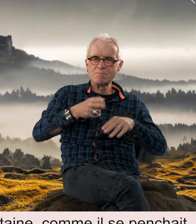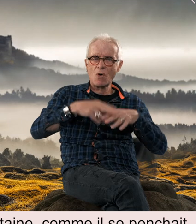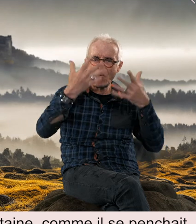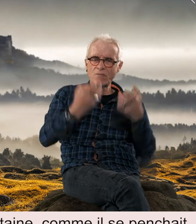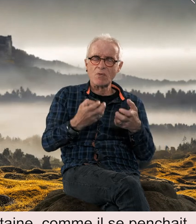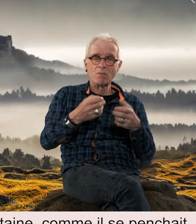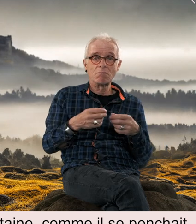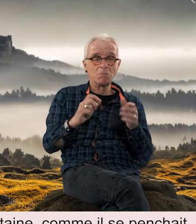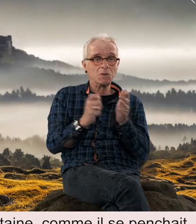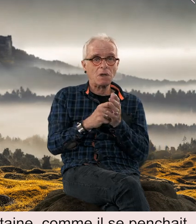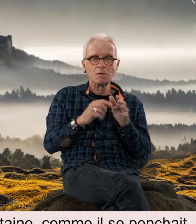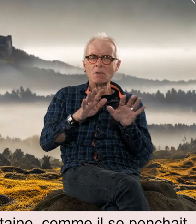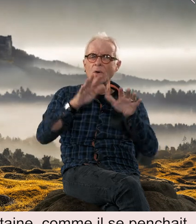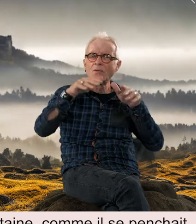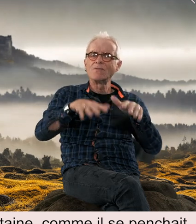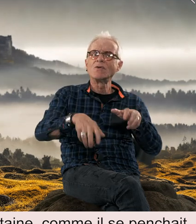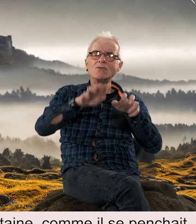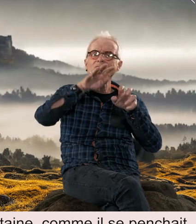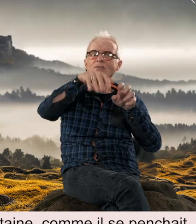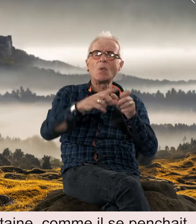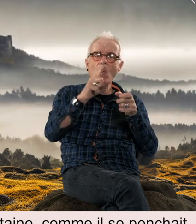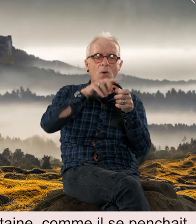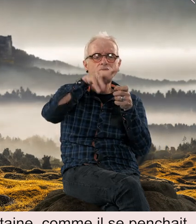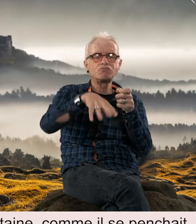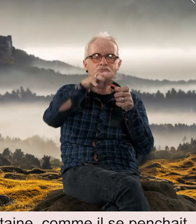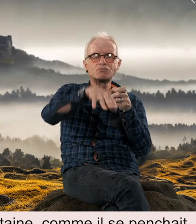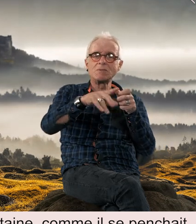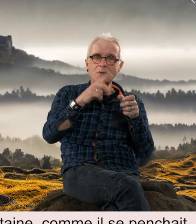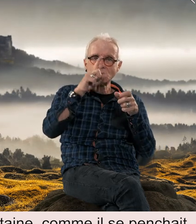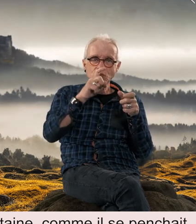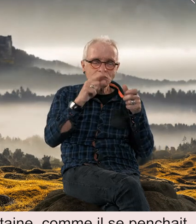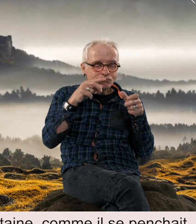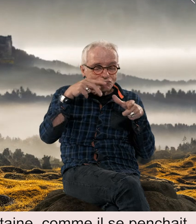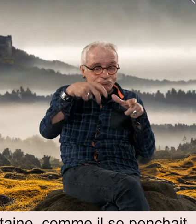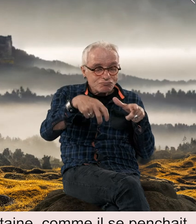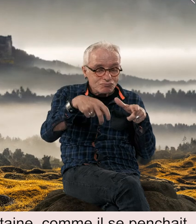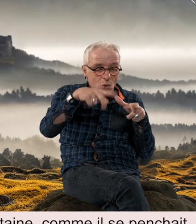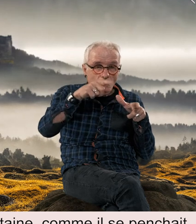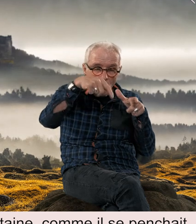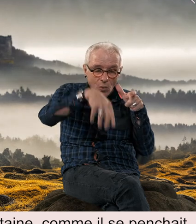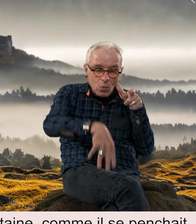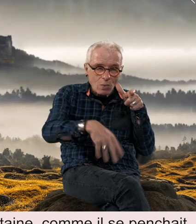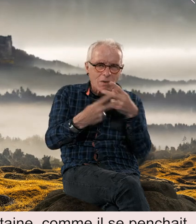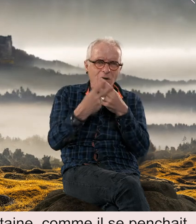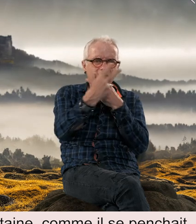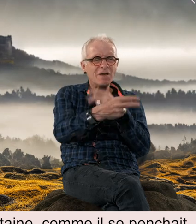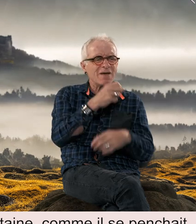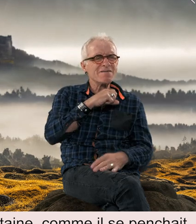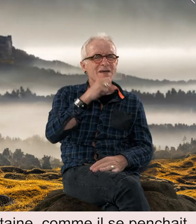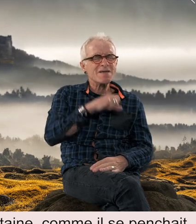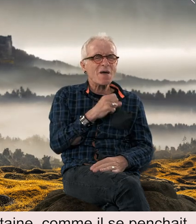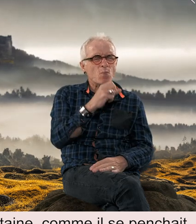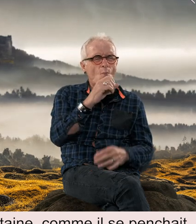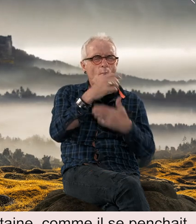trouvait au bord d'une fontaine, comme il se penchait dessus pour juger de la profondeur de l'eau, il vit paraître en face de lui un vieillard tout